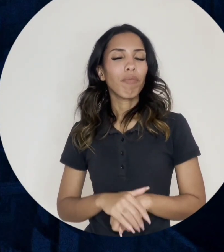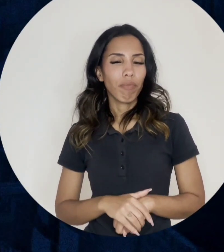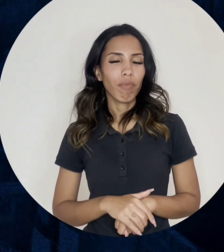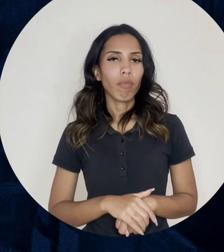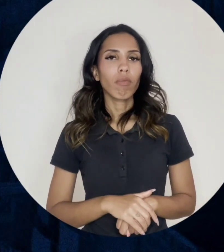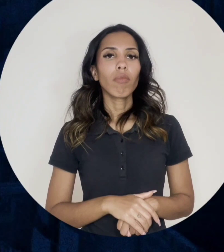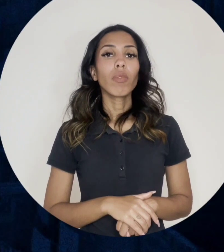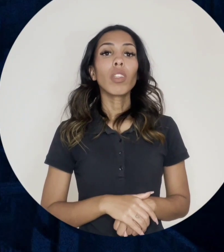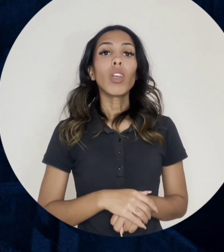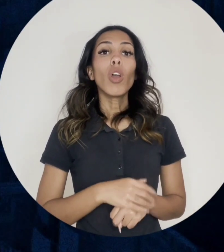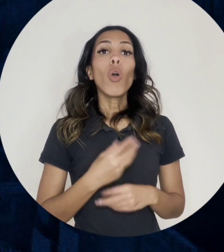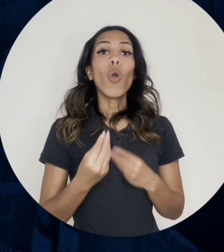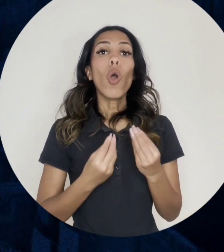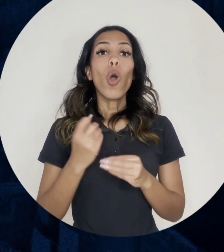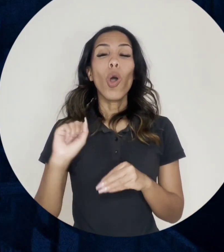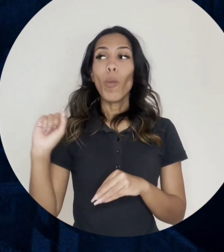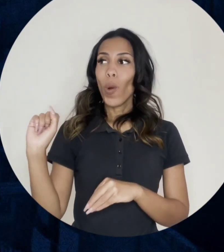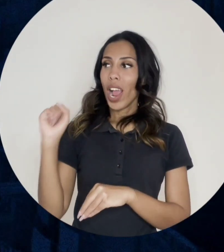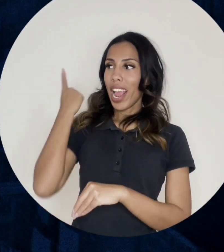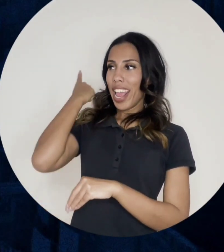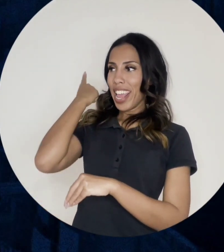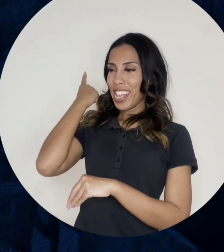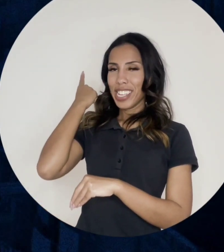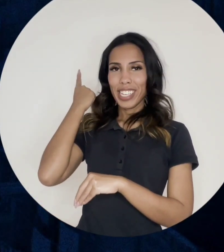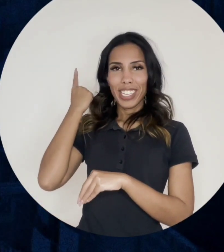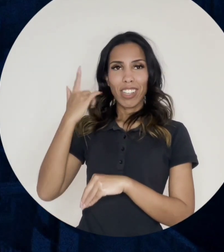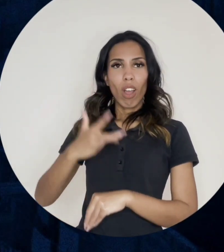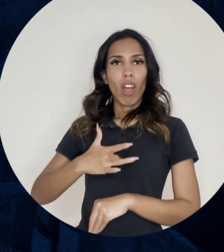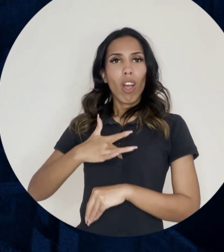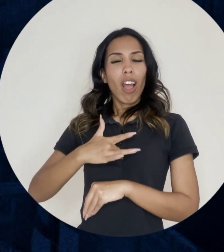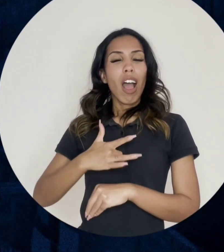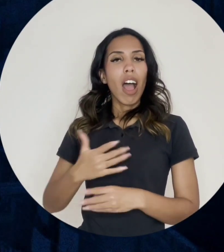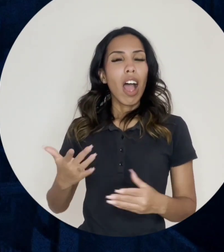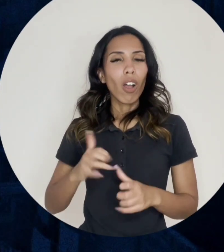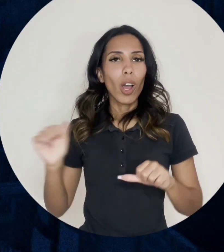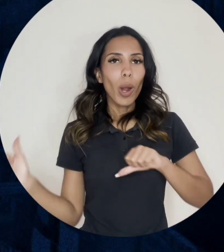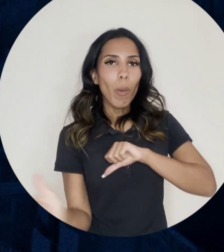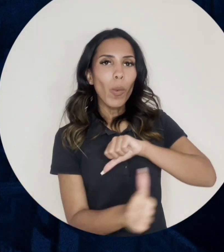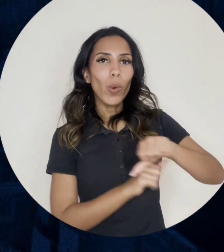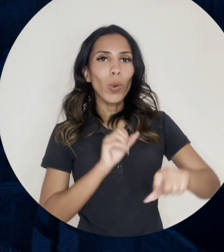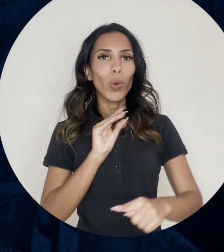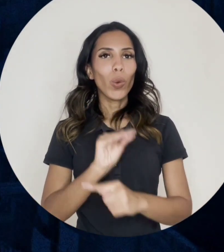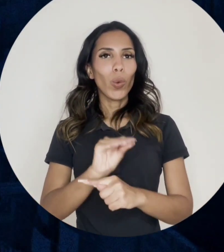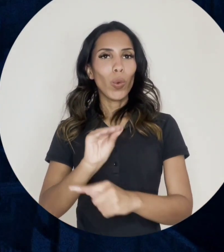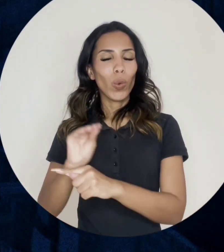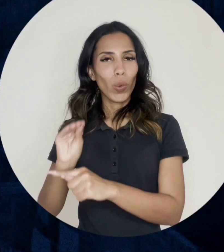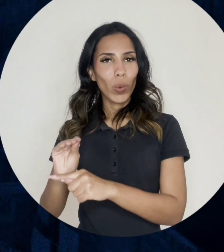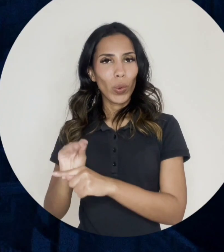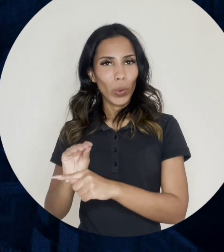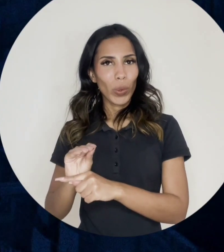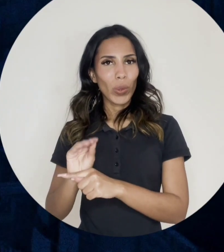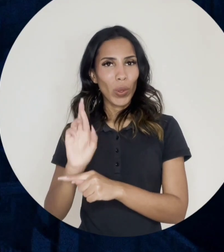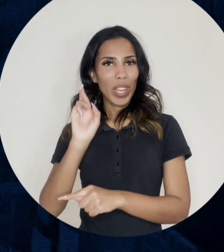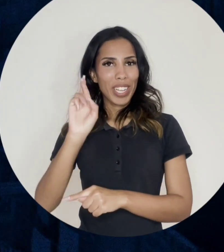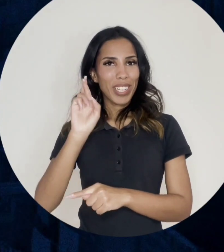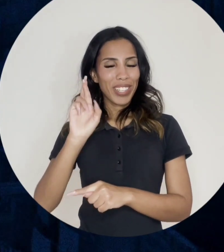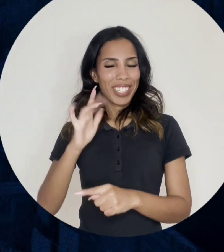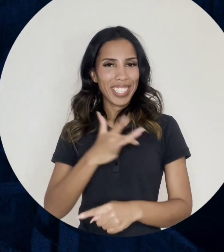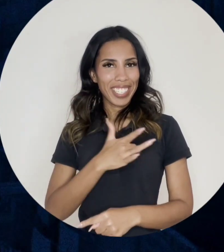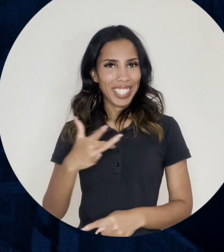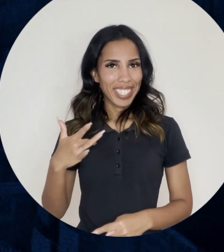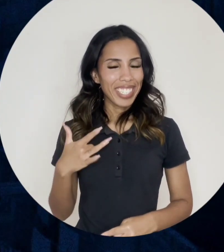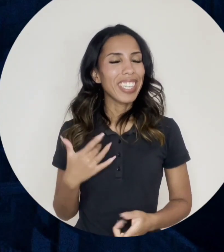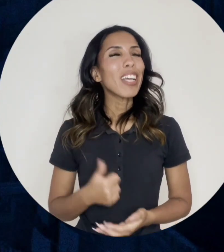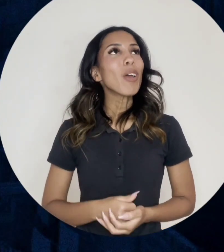de ex-paciente a cuidadora de pessoas com tuberculose como agente de saúde? Eu achava, no